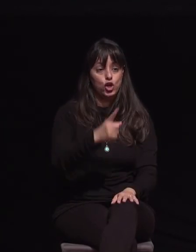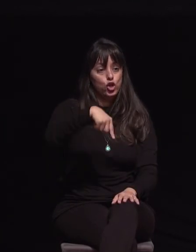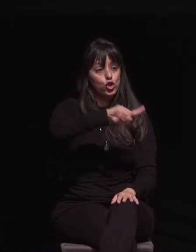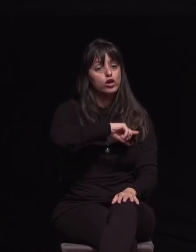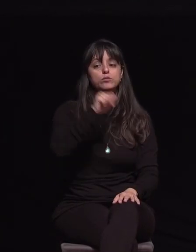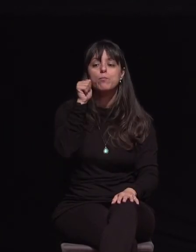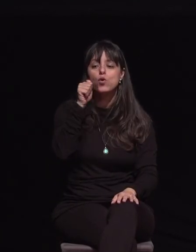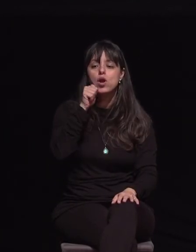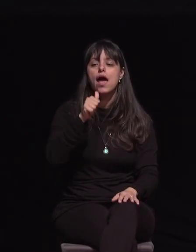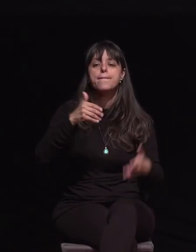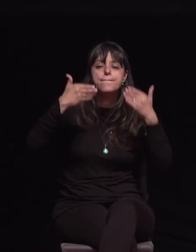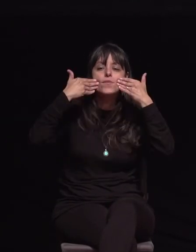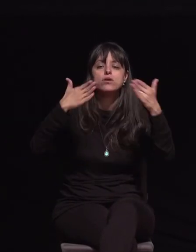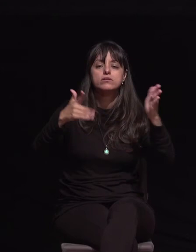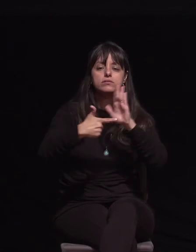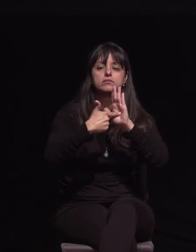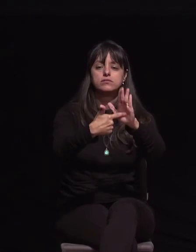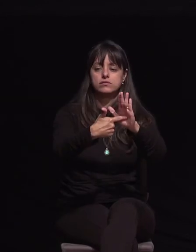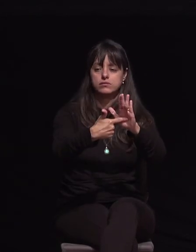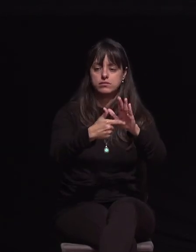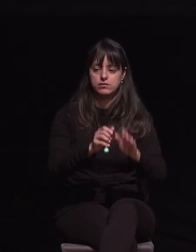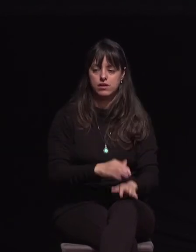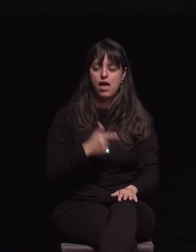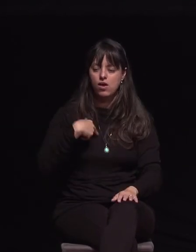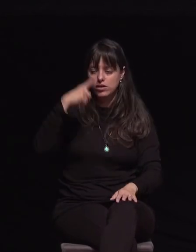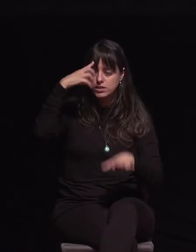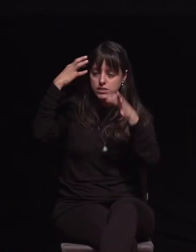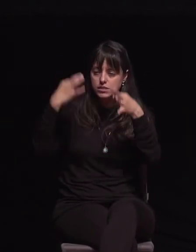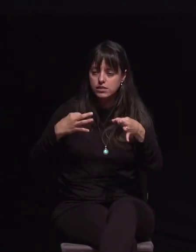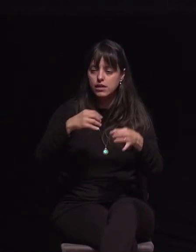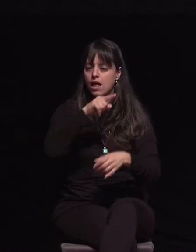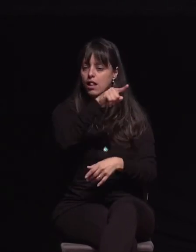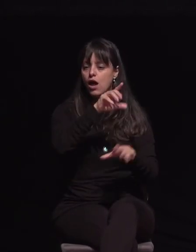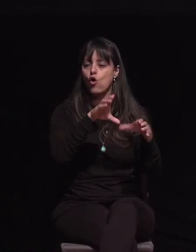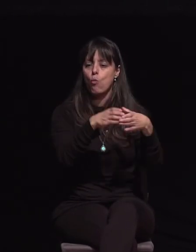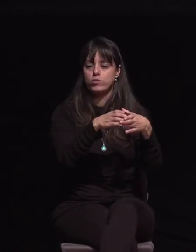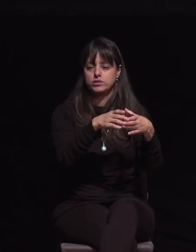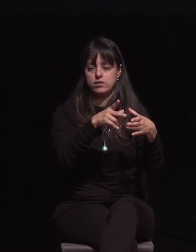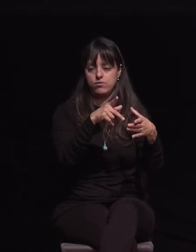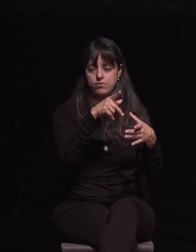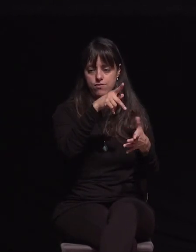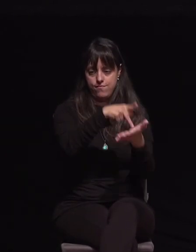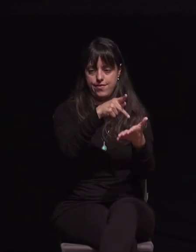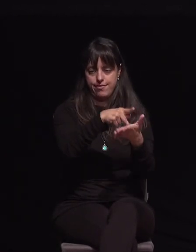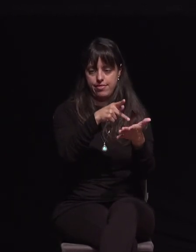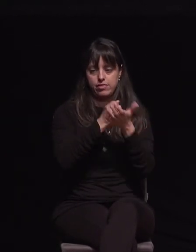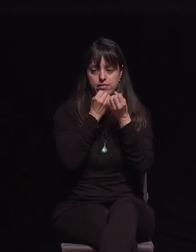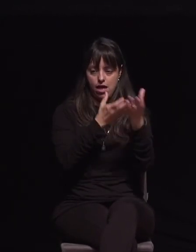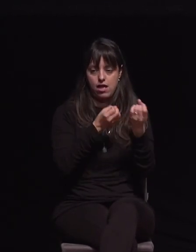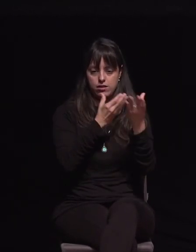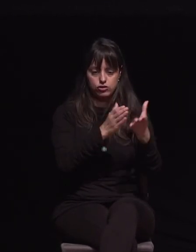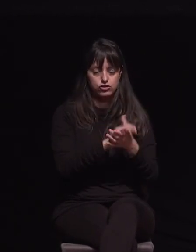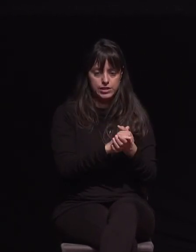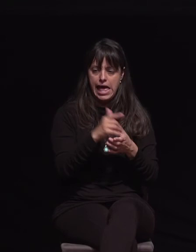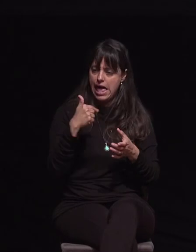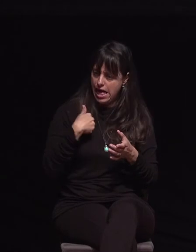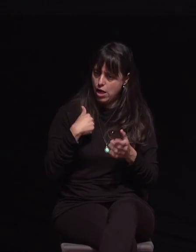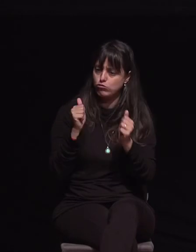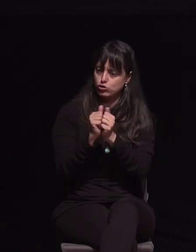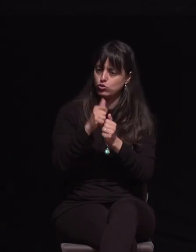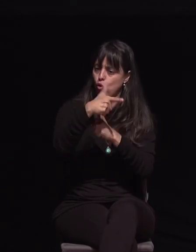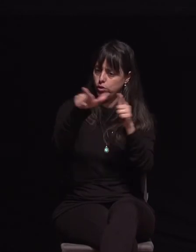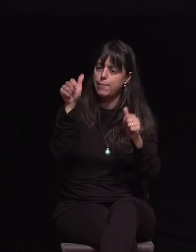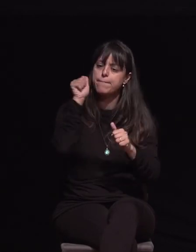mulheres levantamos. Eu tenho certeza que lá na Comissão da Verdade, porque eu estava lá, eu e outras mulheres, que